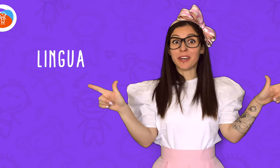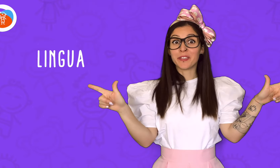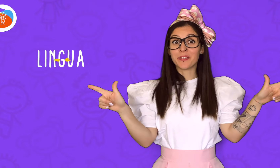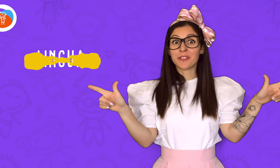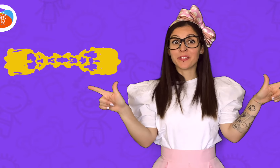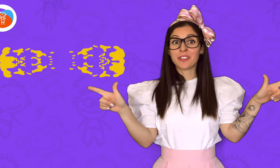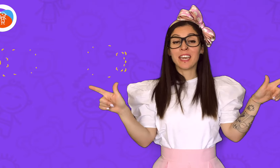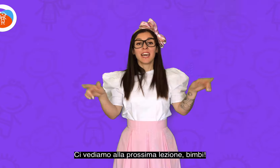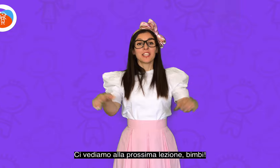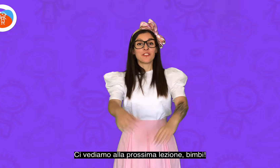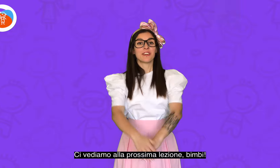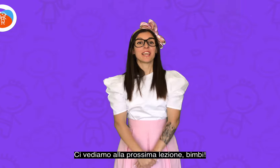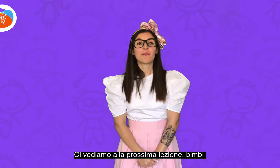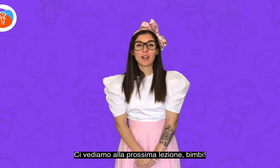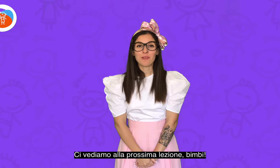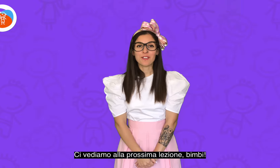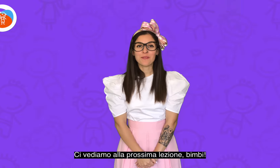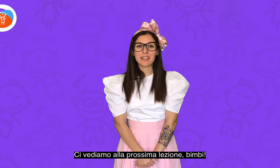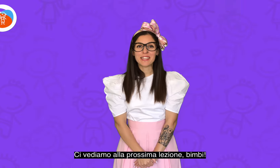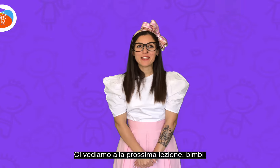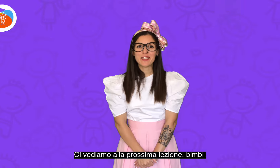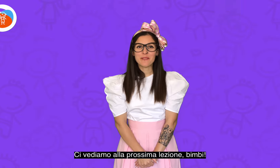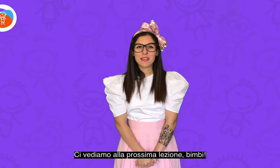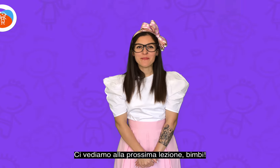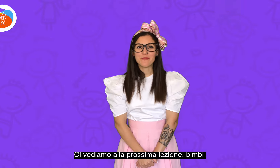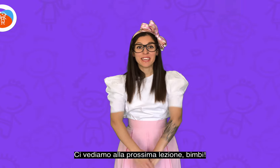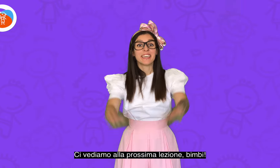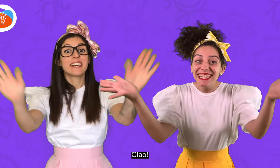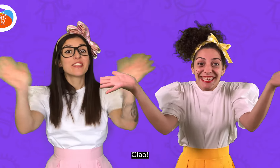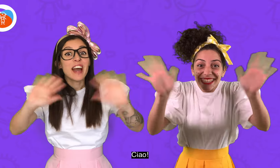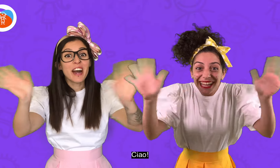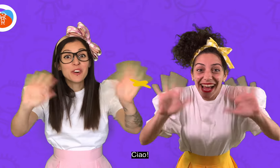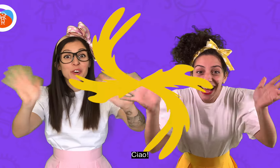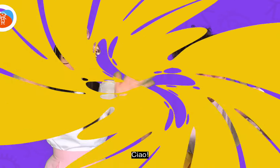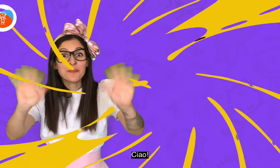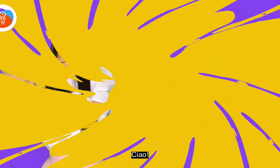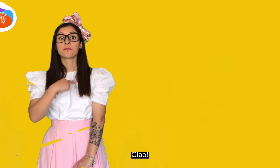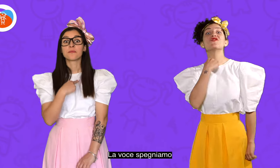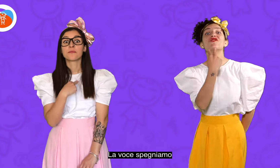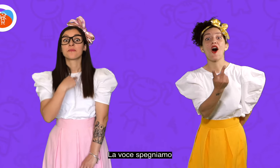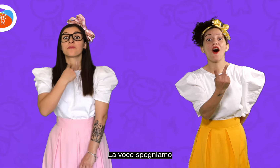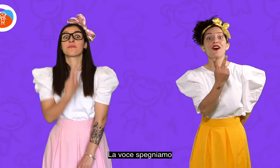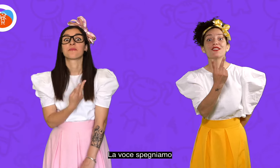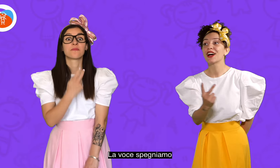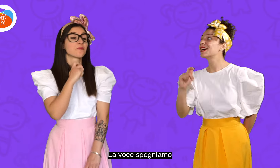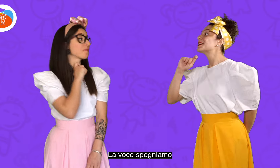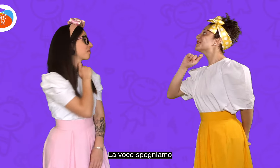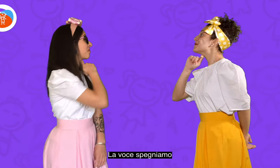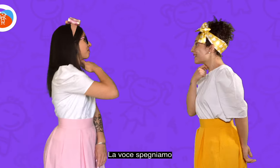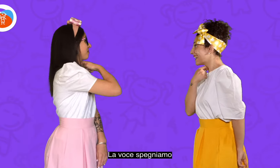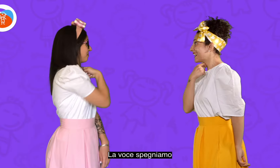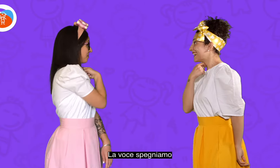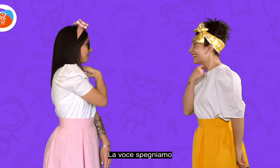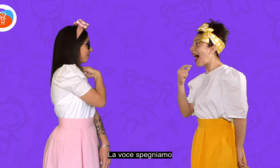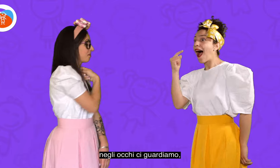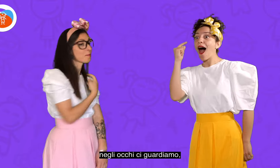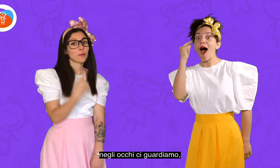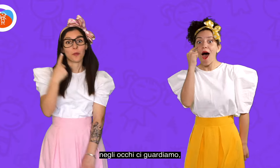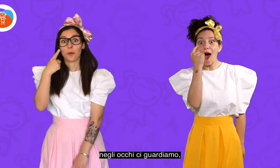Gesto vediamo alla prossima lezione, bimbi! Ciao! Ciao! voce speniamo, negli occhi